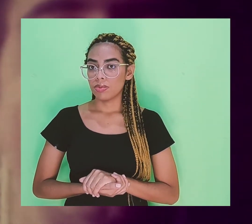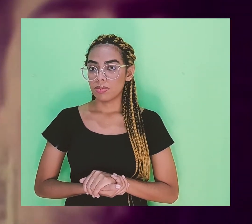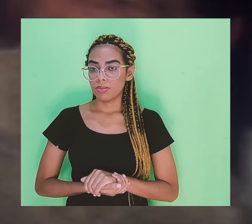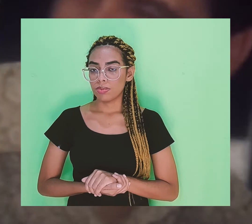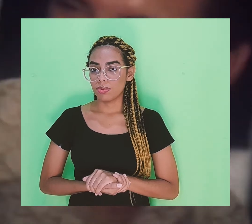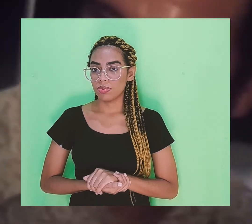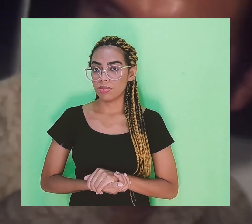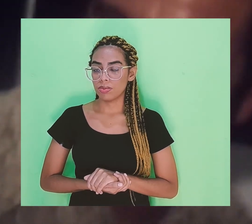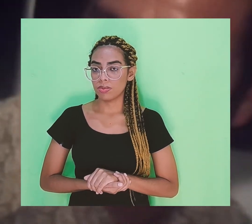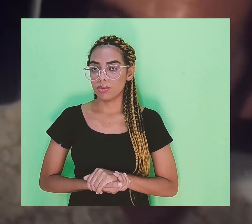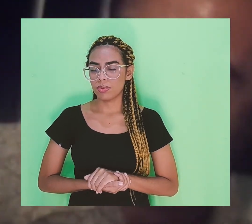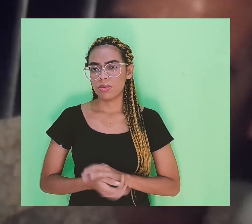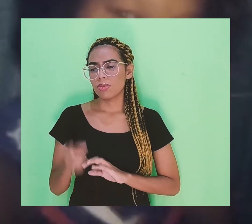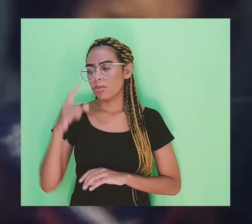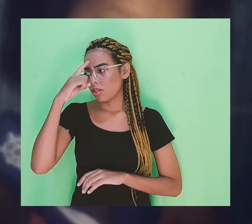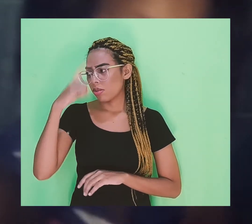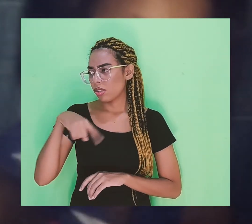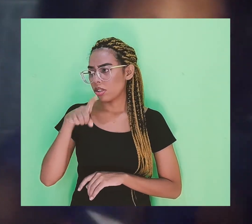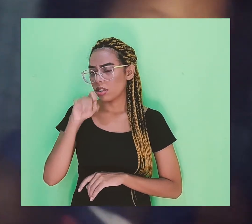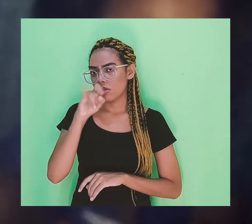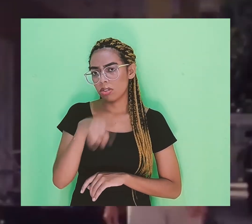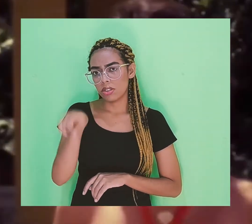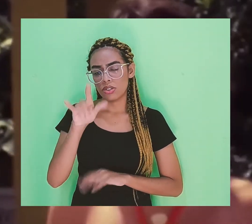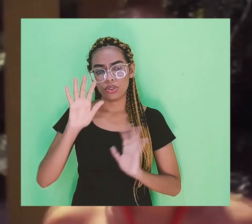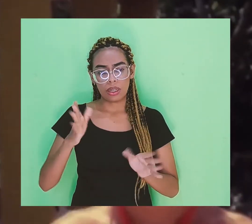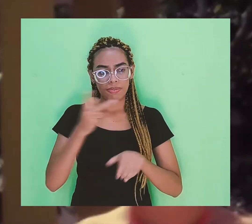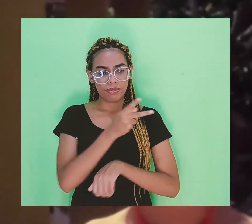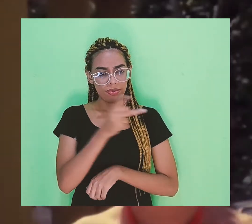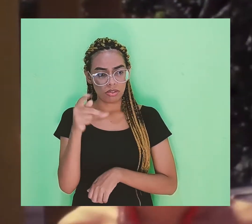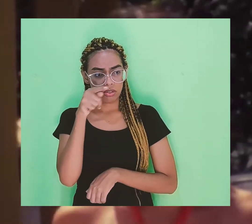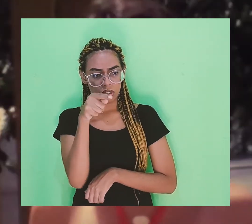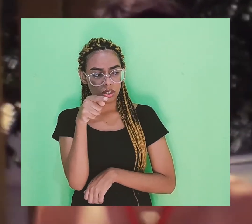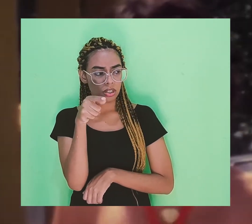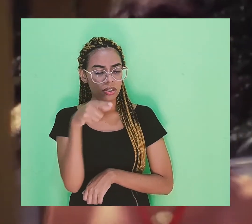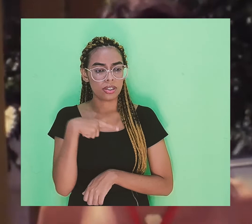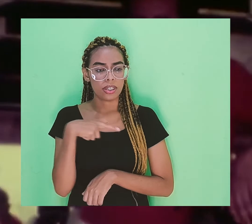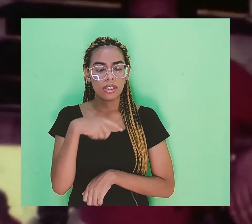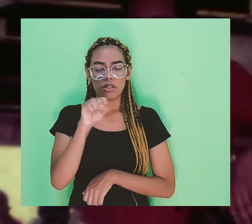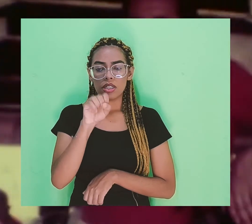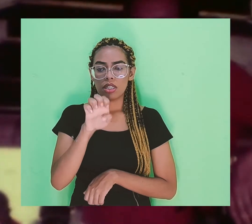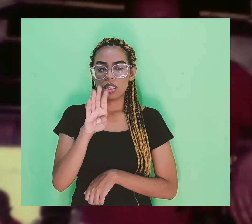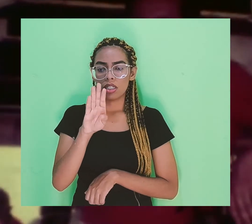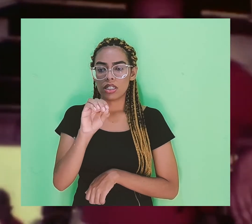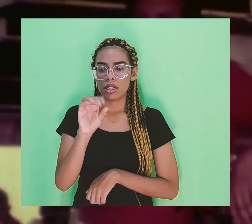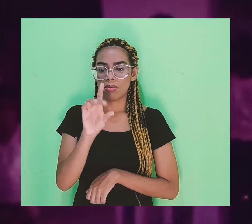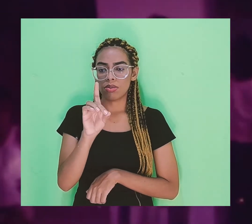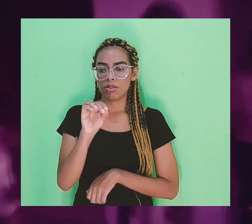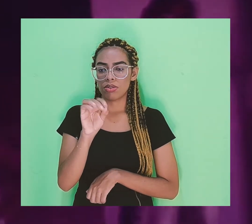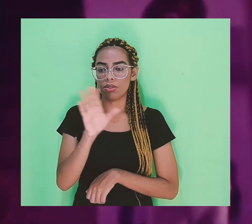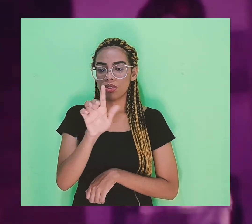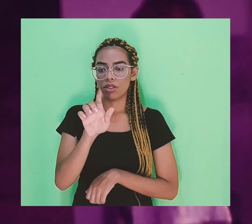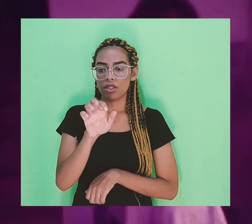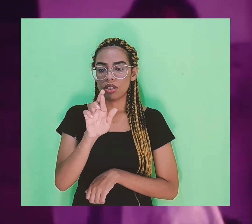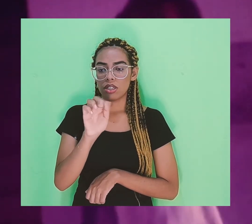Assim. Eu não sei se tu já visitou aqueles sebos e ali no Sebo do Geraldo tinha um. O Sebo do Geraldo